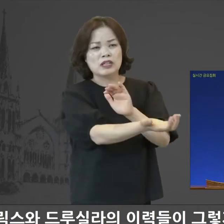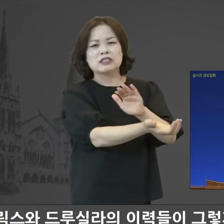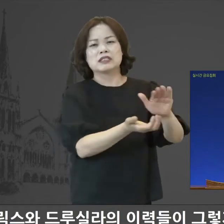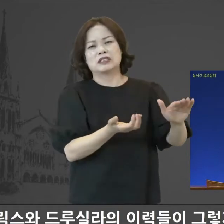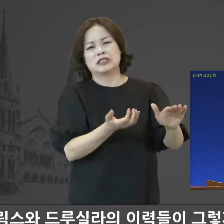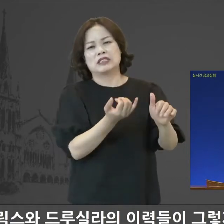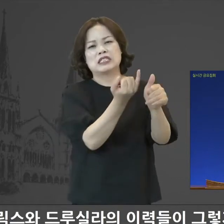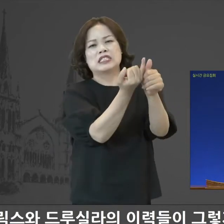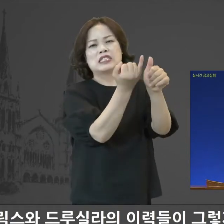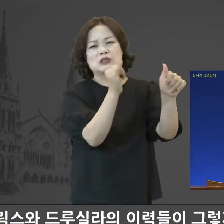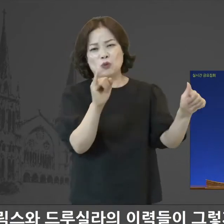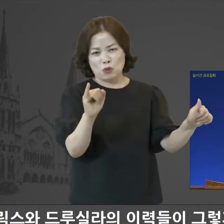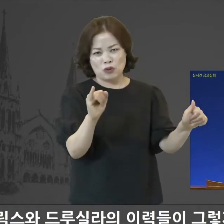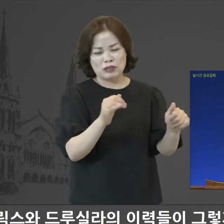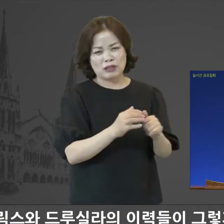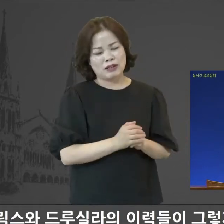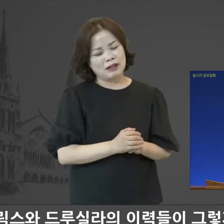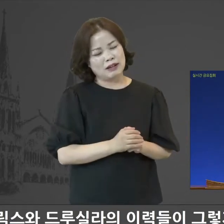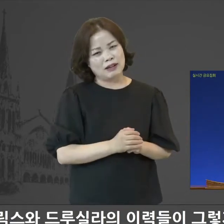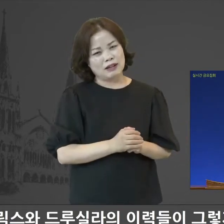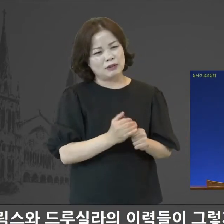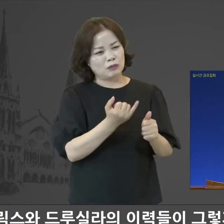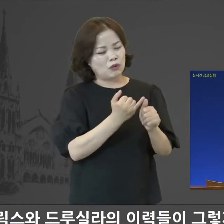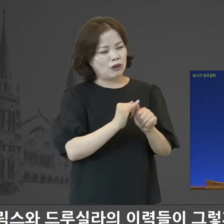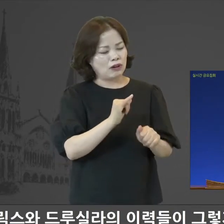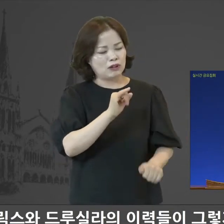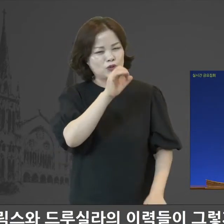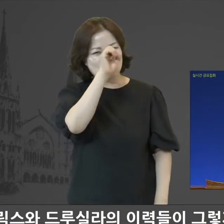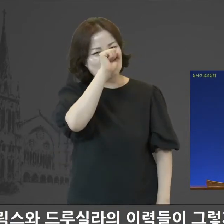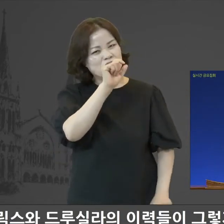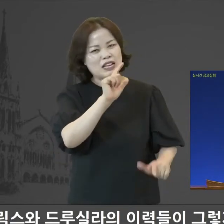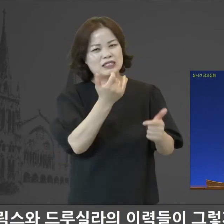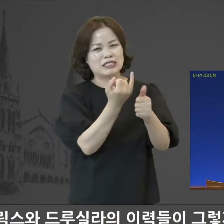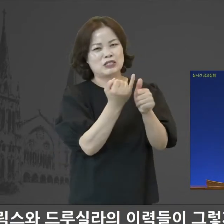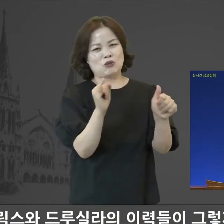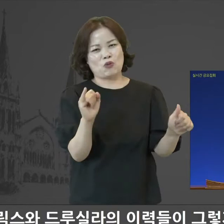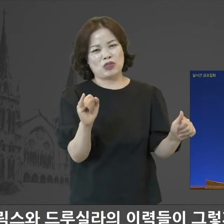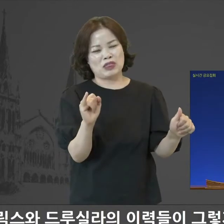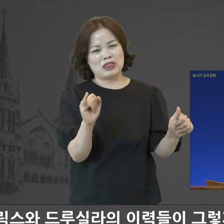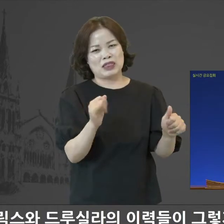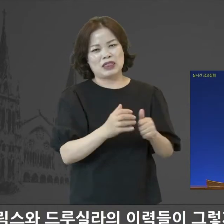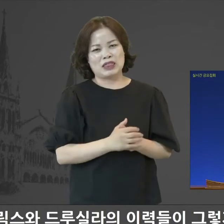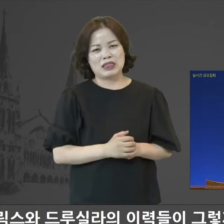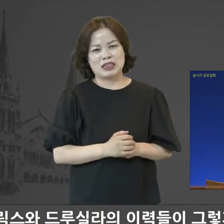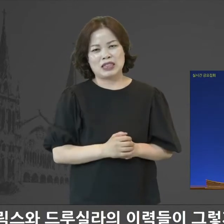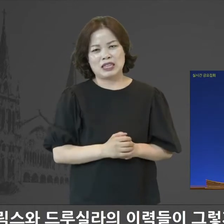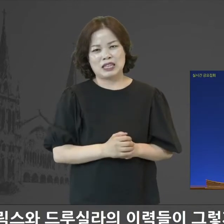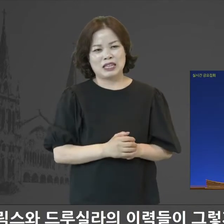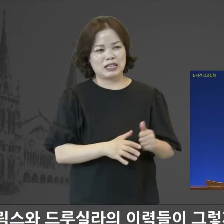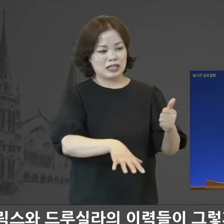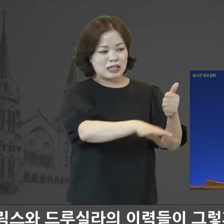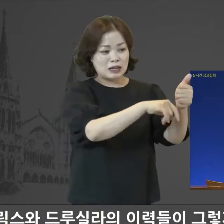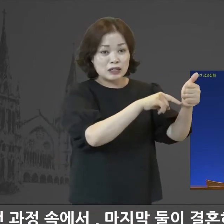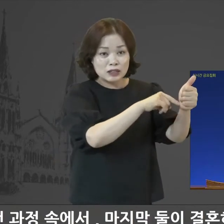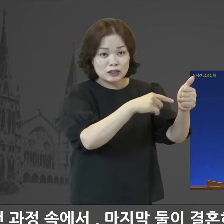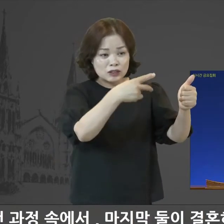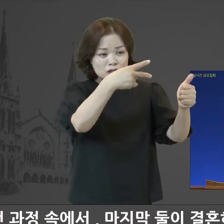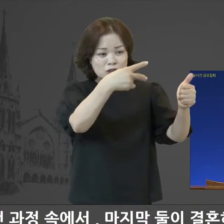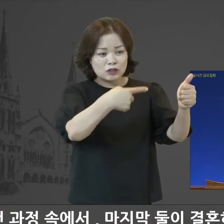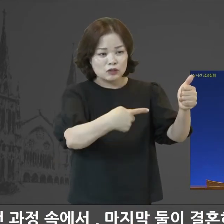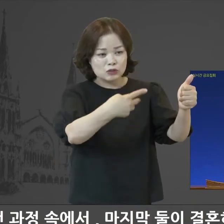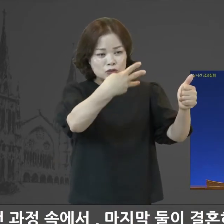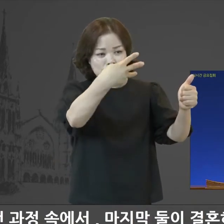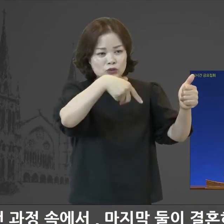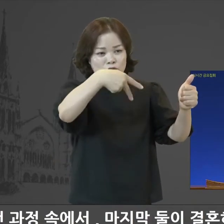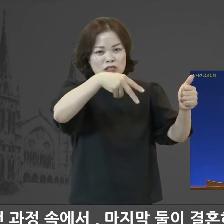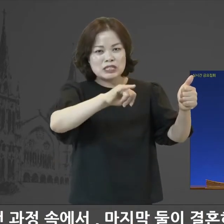있었던 이혼은 이게 아주 모양새가 안 좋은 일종의 이 벨릭스가 두루실라를